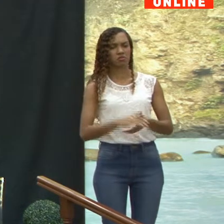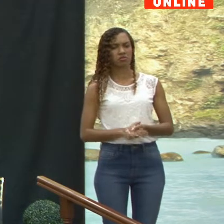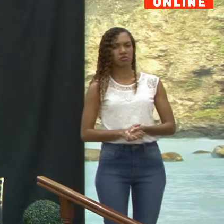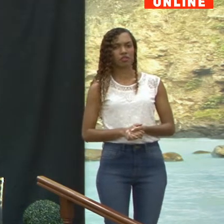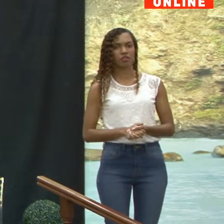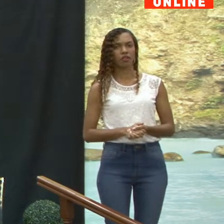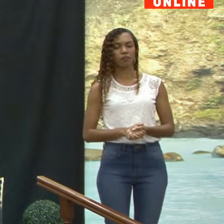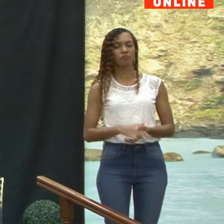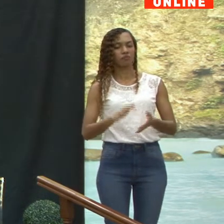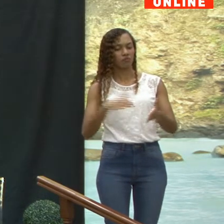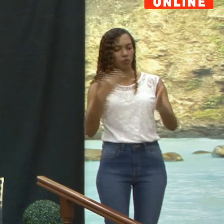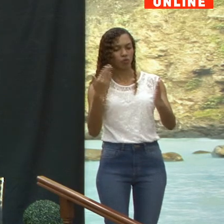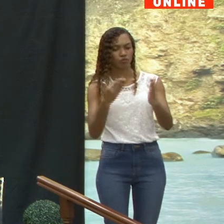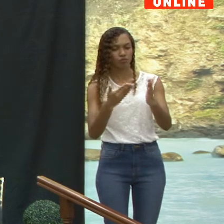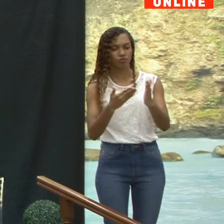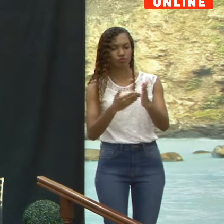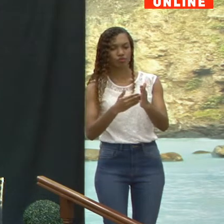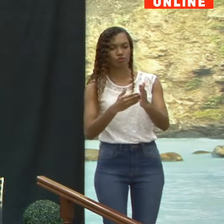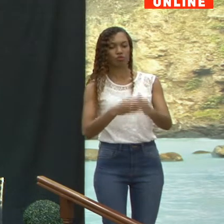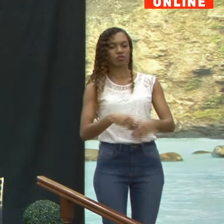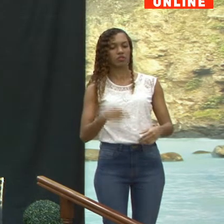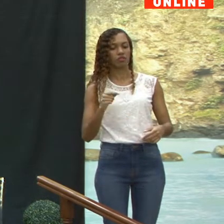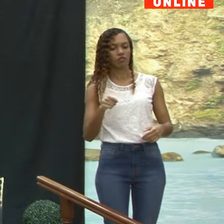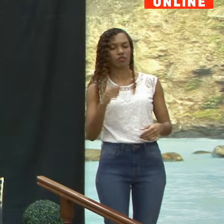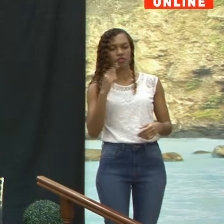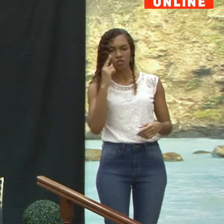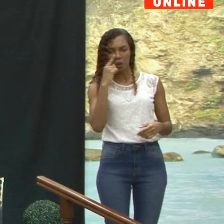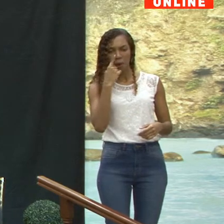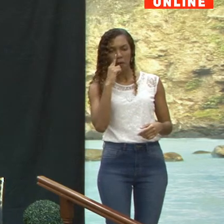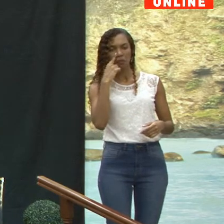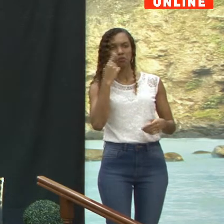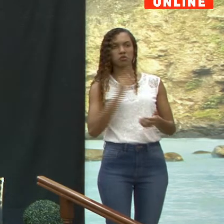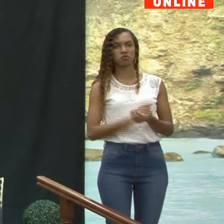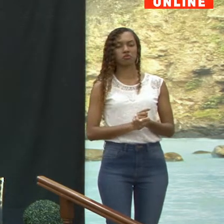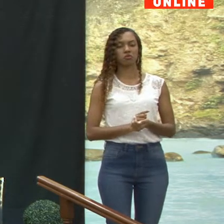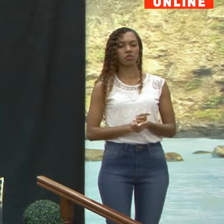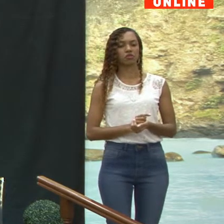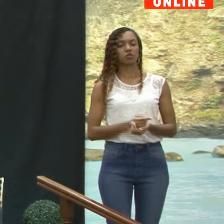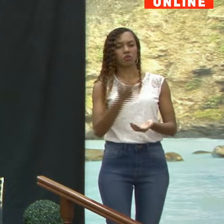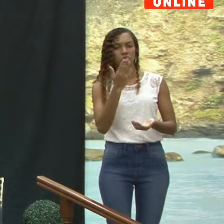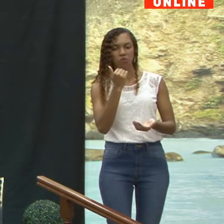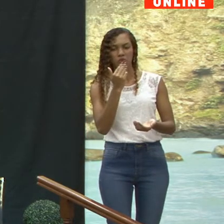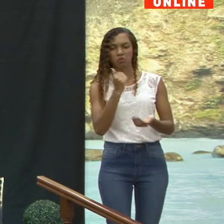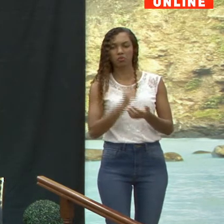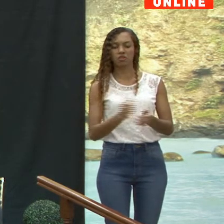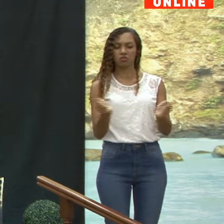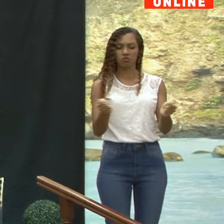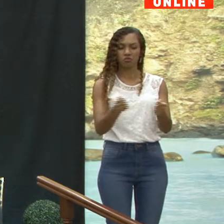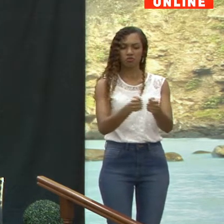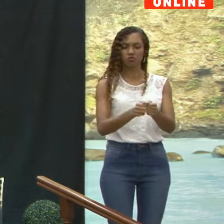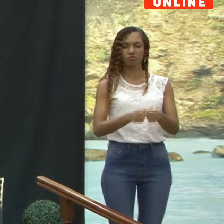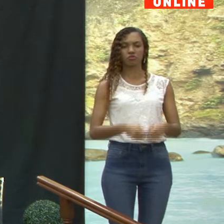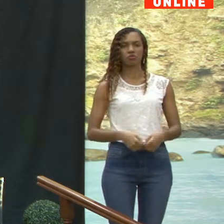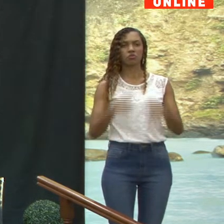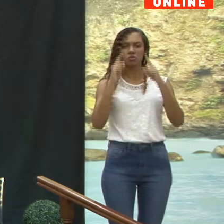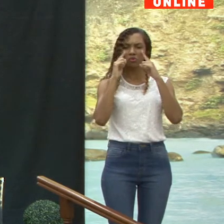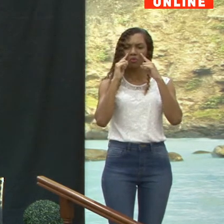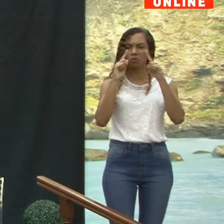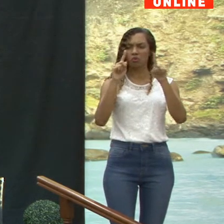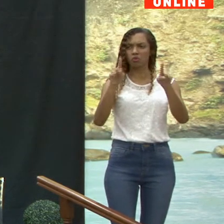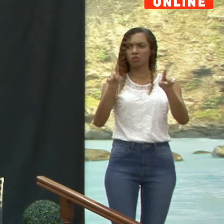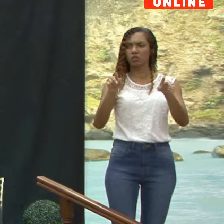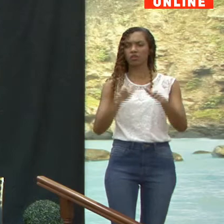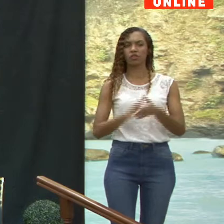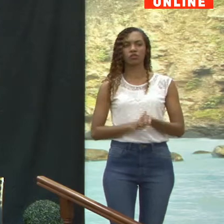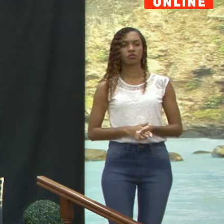biscoito, ele também metia a mão no saco de biscoito e comia, olhando e tão